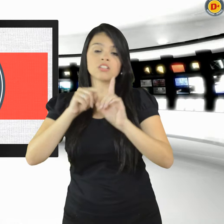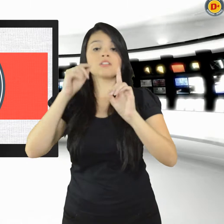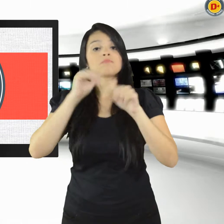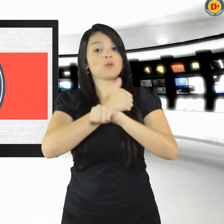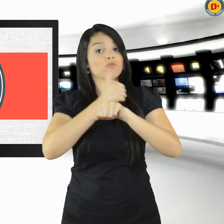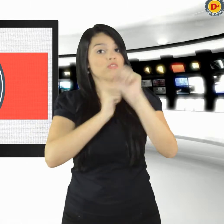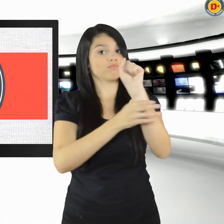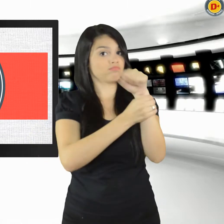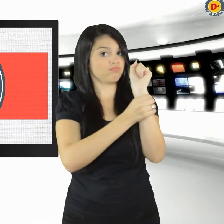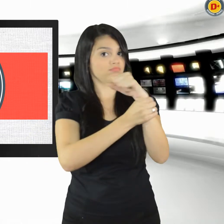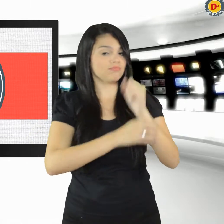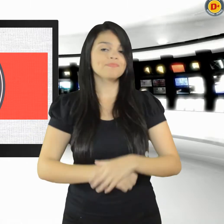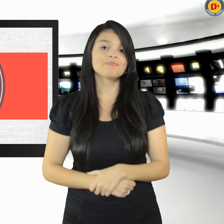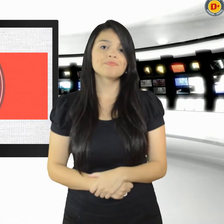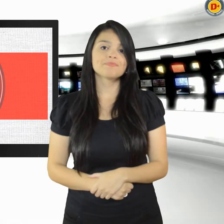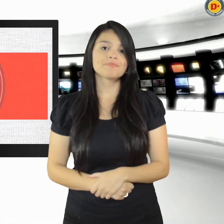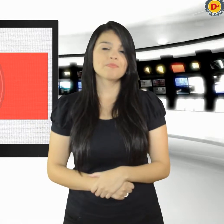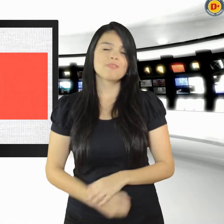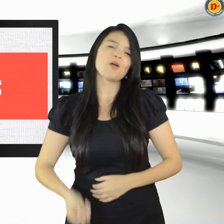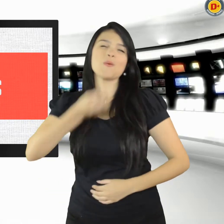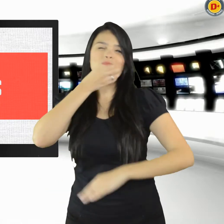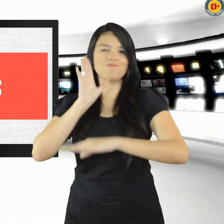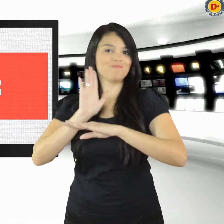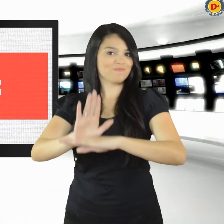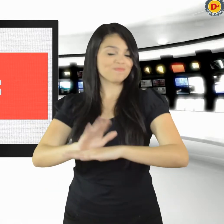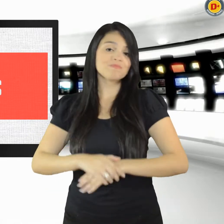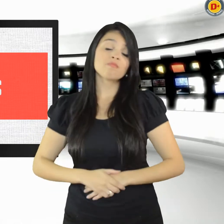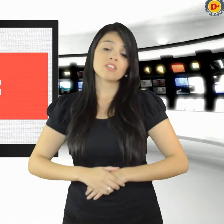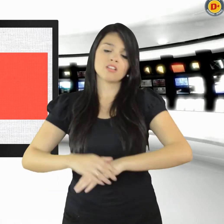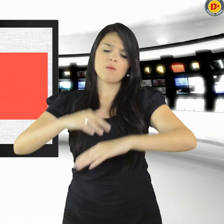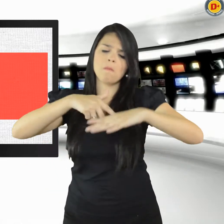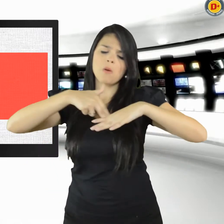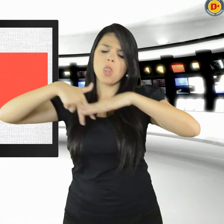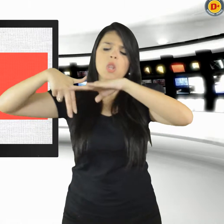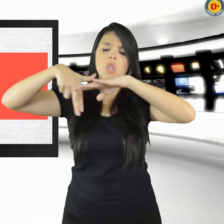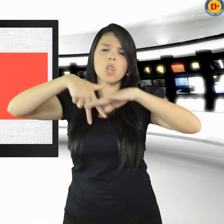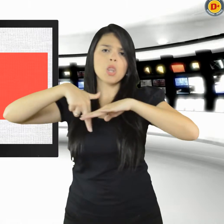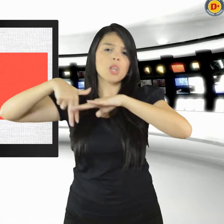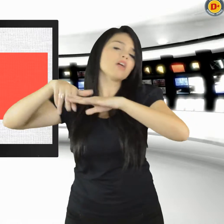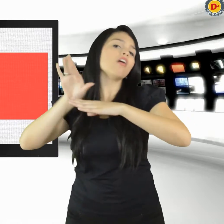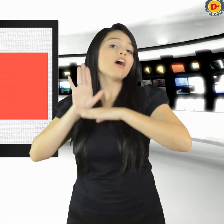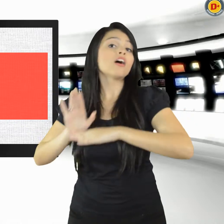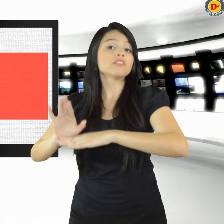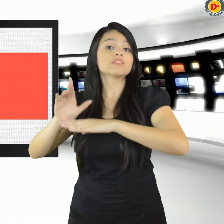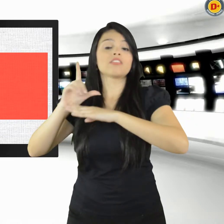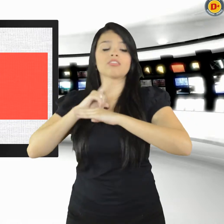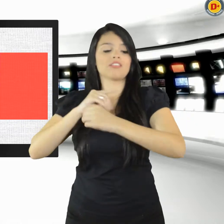a vantagem a flutuação atua no suporte de musculação